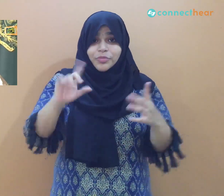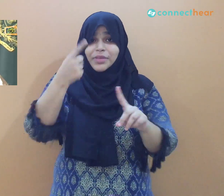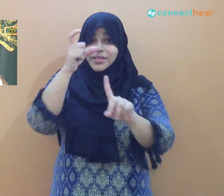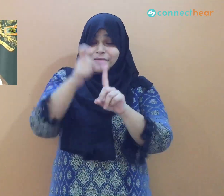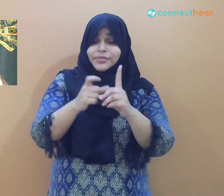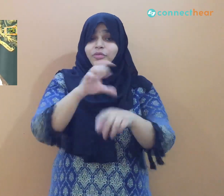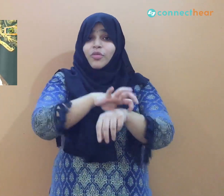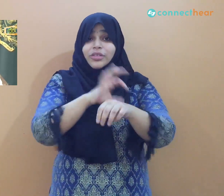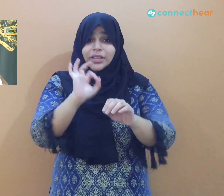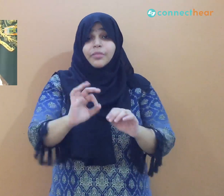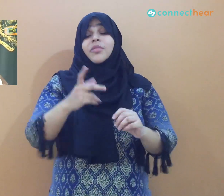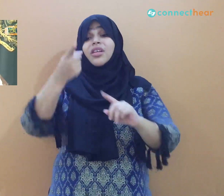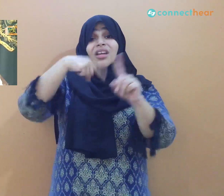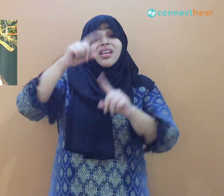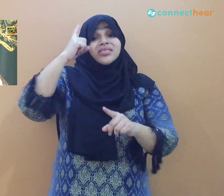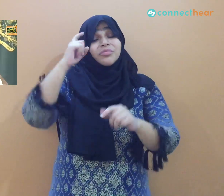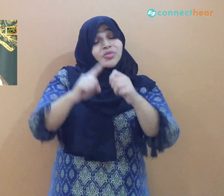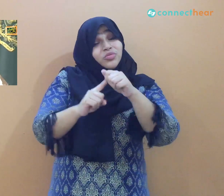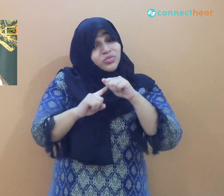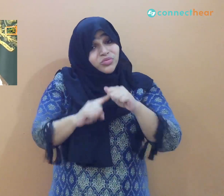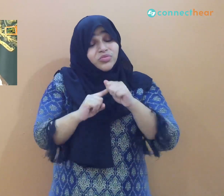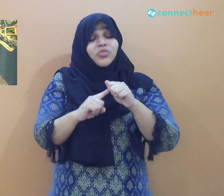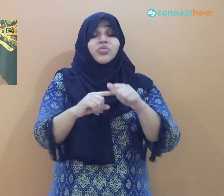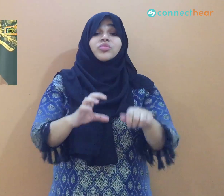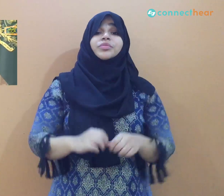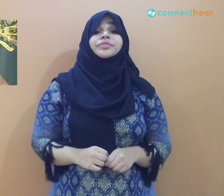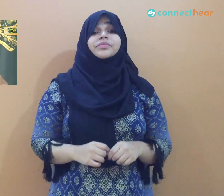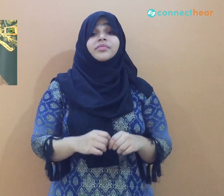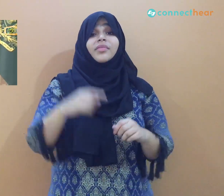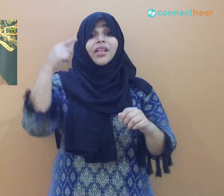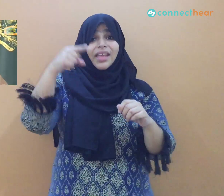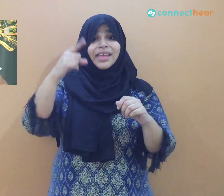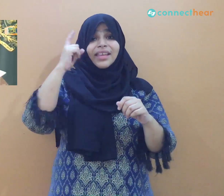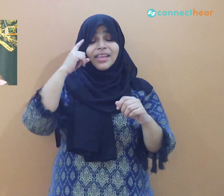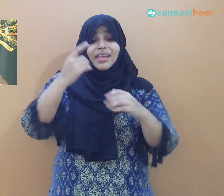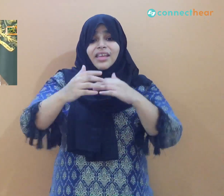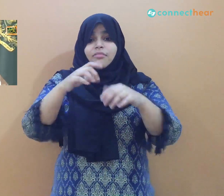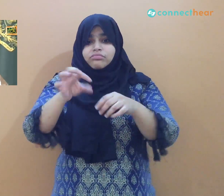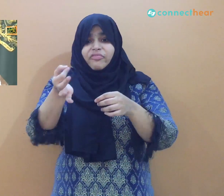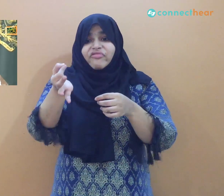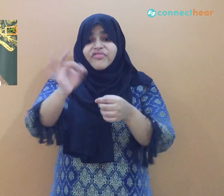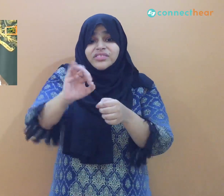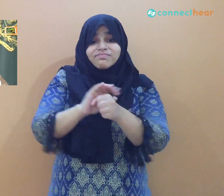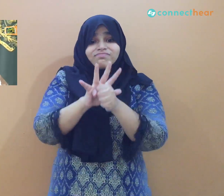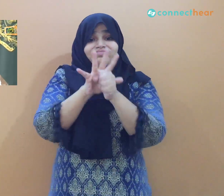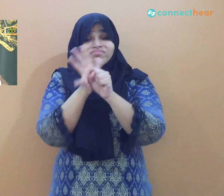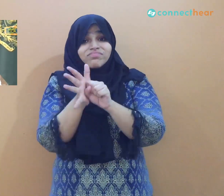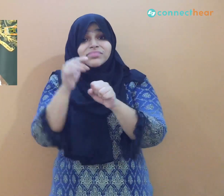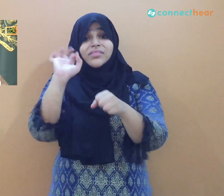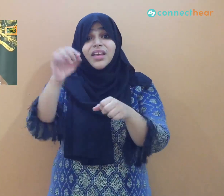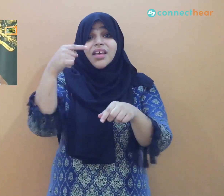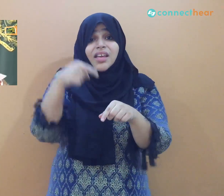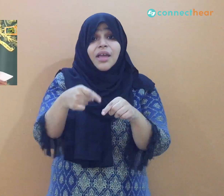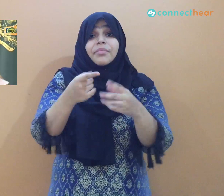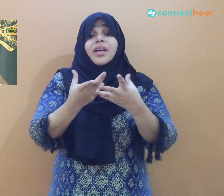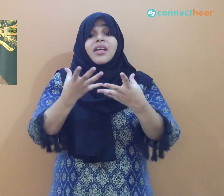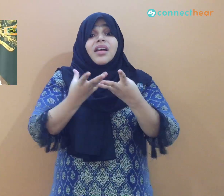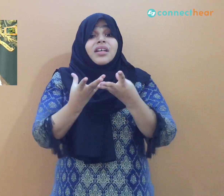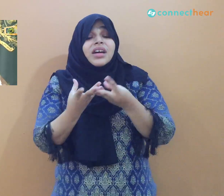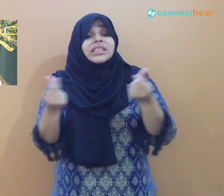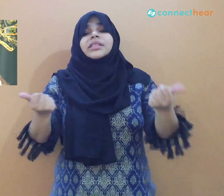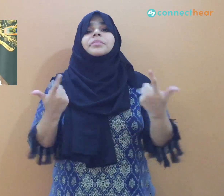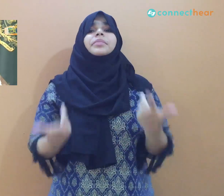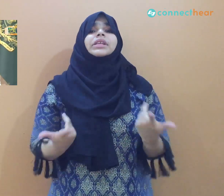آپ کا یہ سمجھنا بڑا ضروری ہے کہ یہ جو سارا فینومینا ہے کرونا وائرس کا کیسے ٹیکل